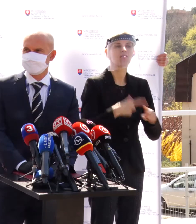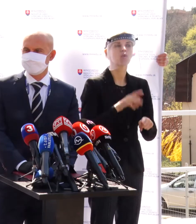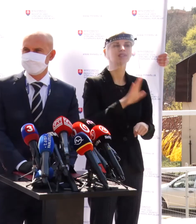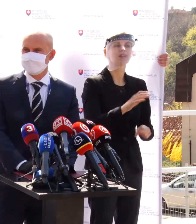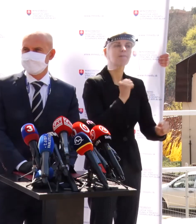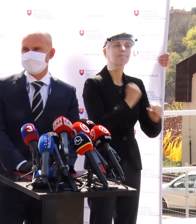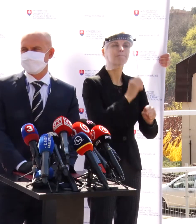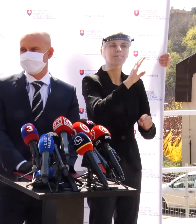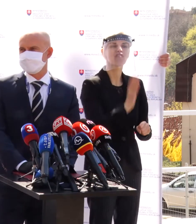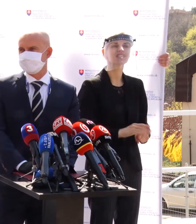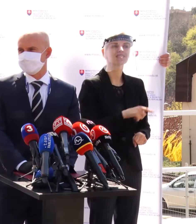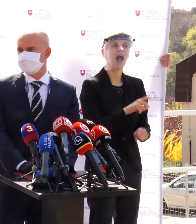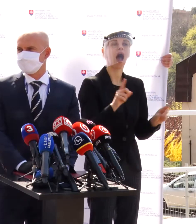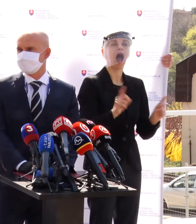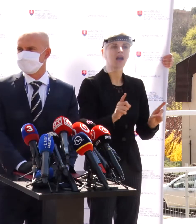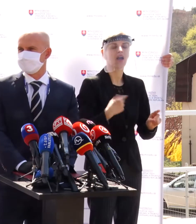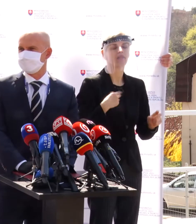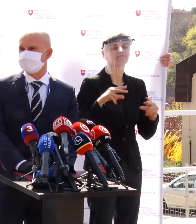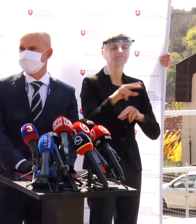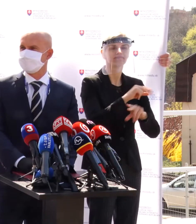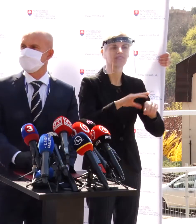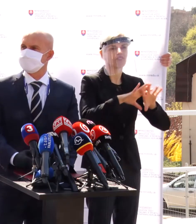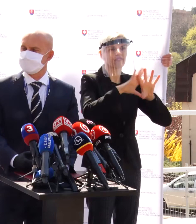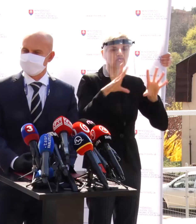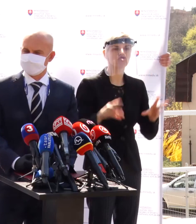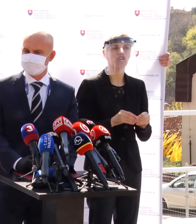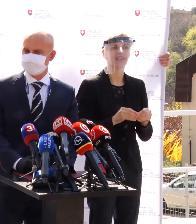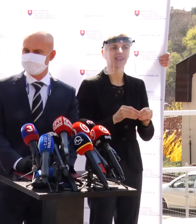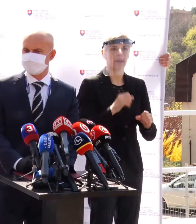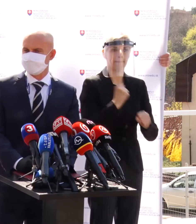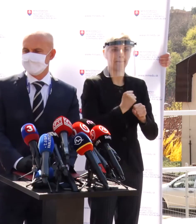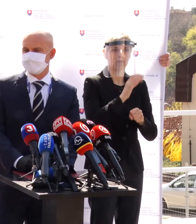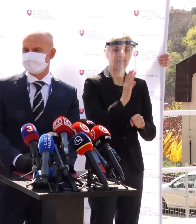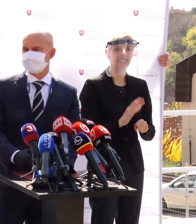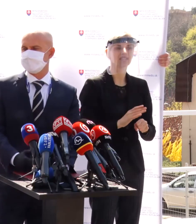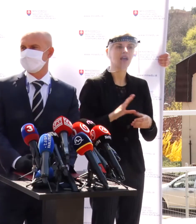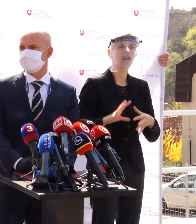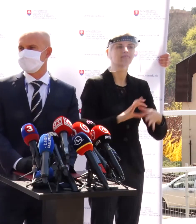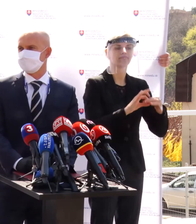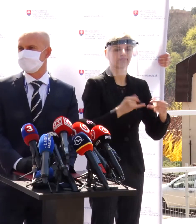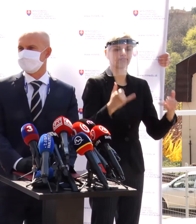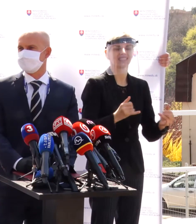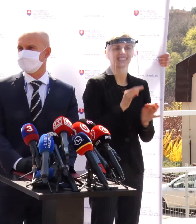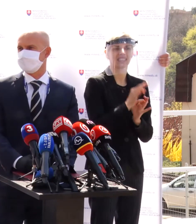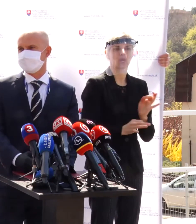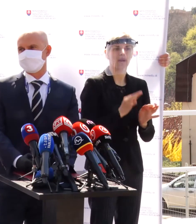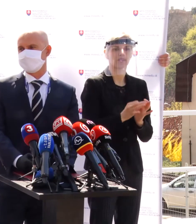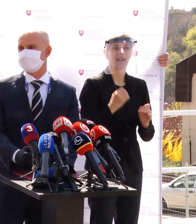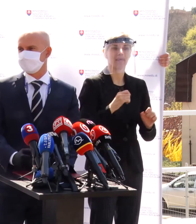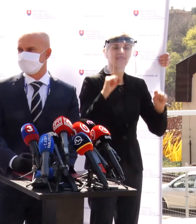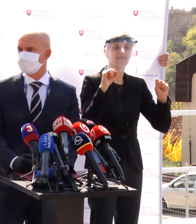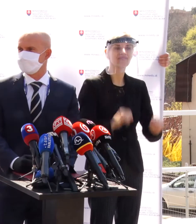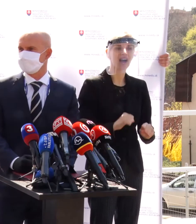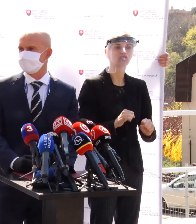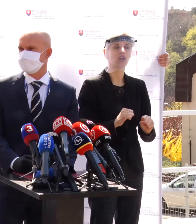sa uvažujeme? Rozprávali sme o všetkých profesiách, ktoré budú potrebné, ak by náhodou táto situácia bola veľmi vážna a potrebovali